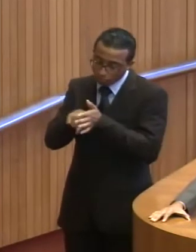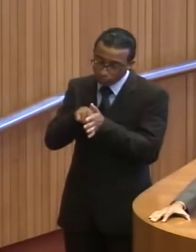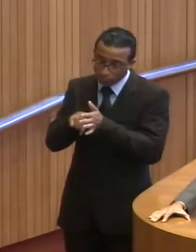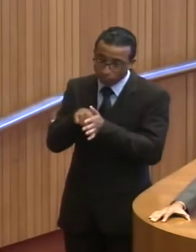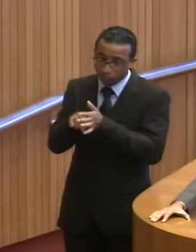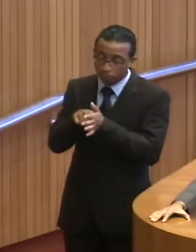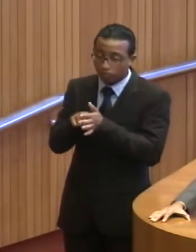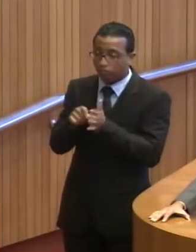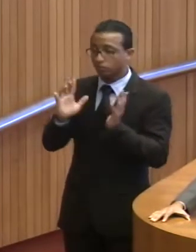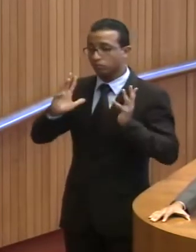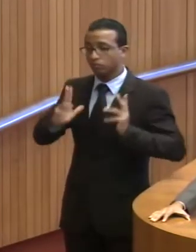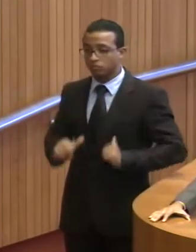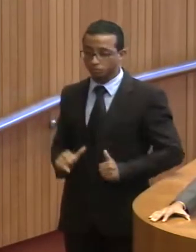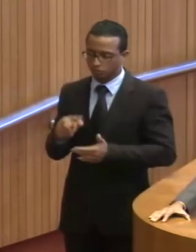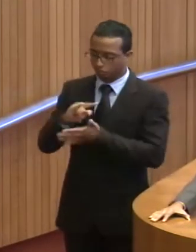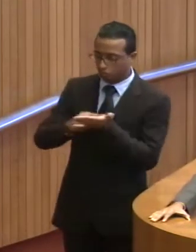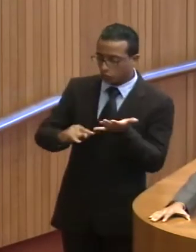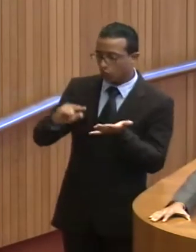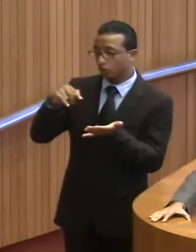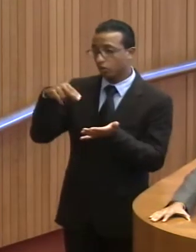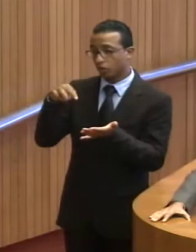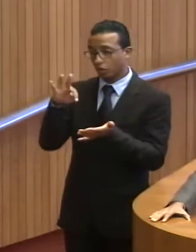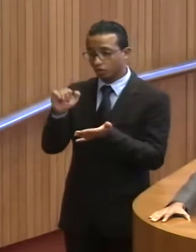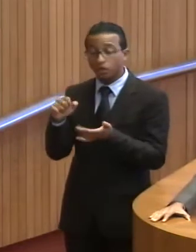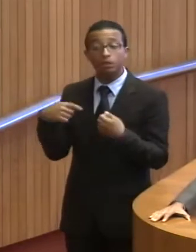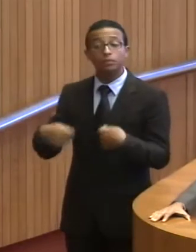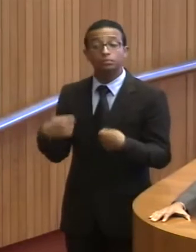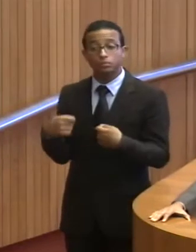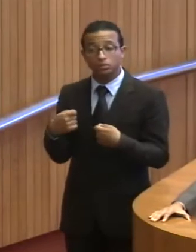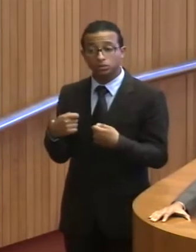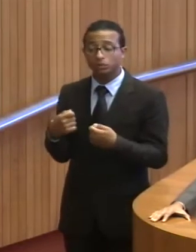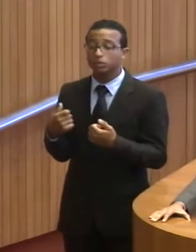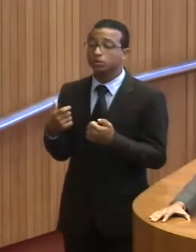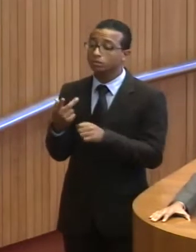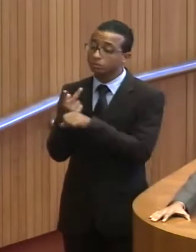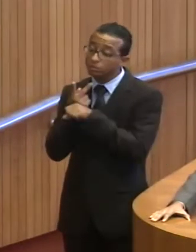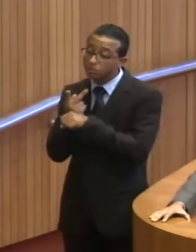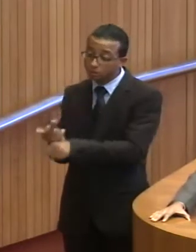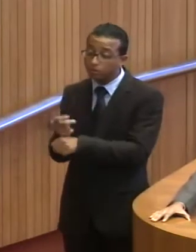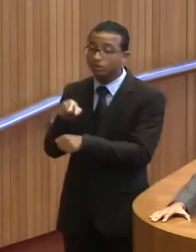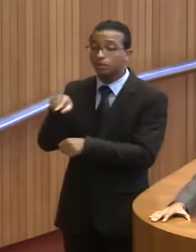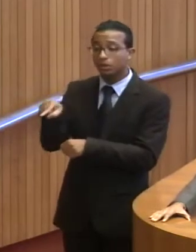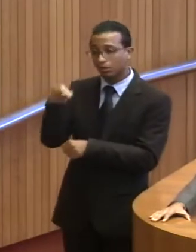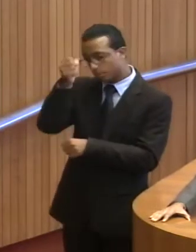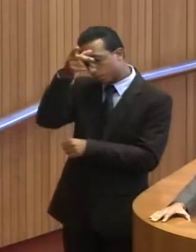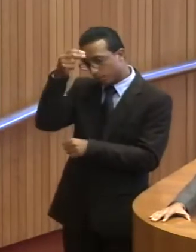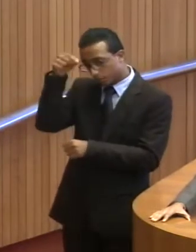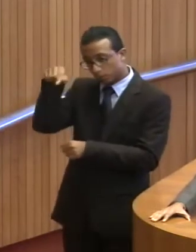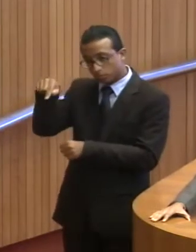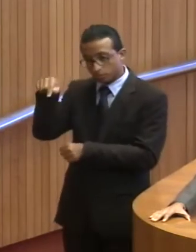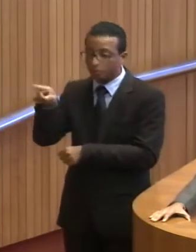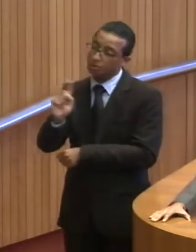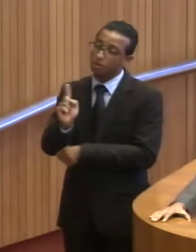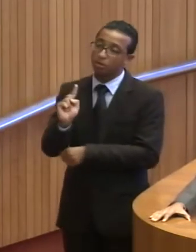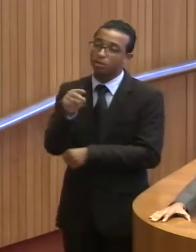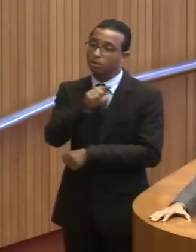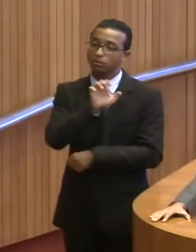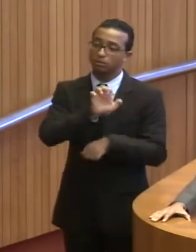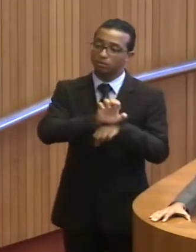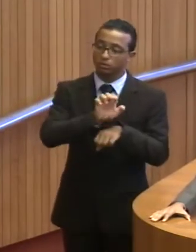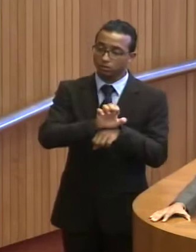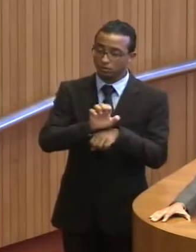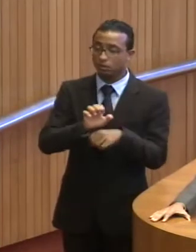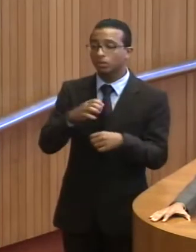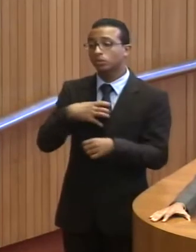investigação acerca da idoneidade das notas fiscais deveria ter se dado junto ao fisco municipal e não ao estadual,